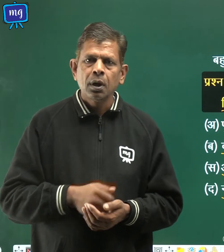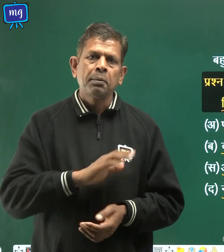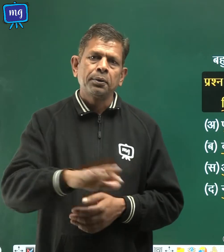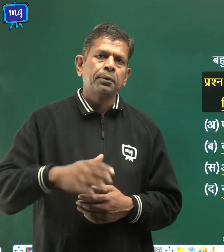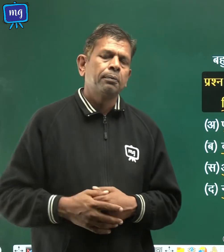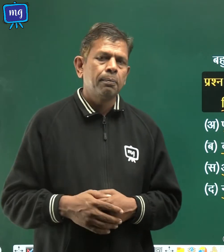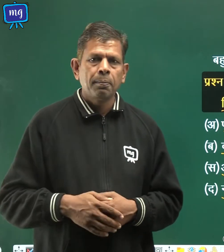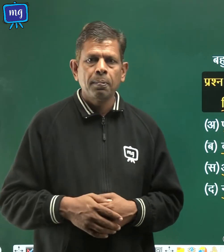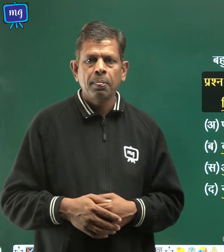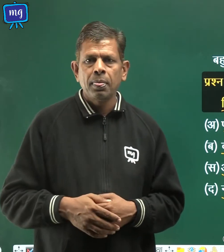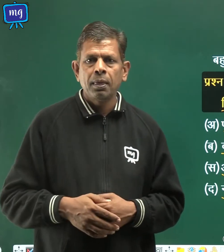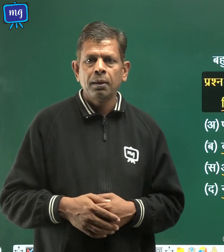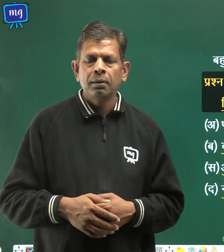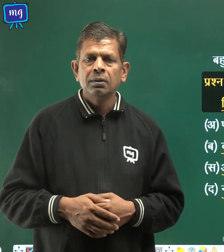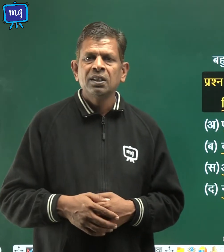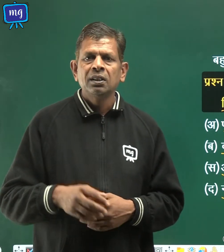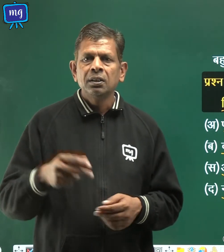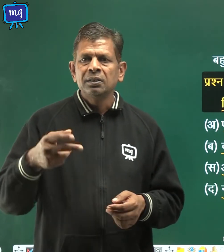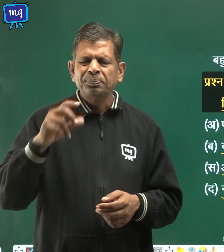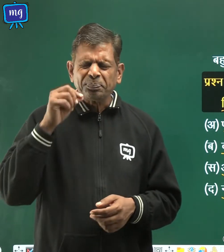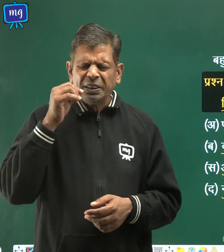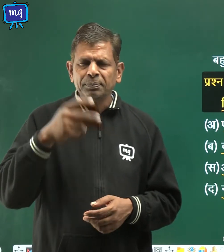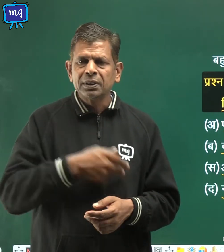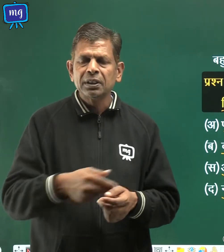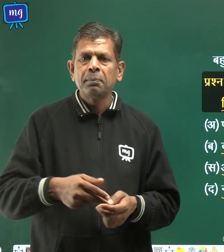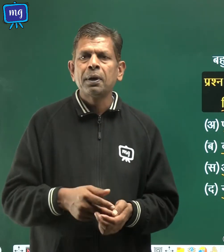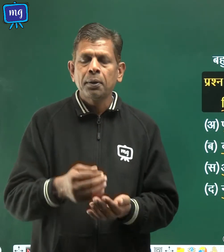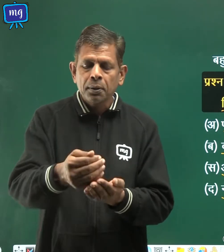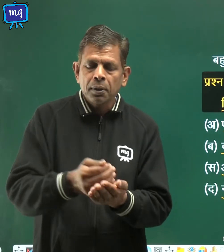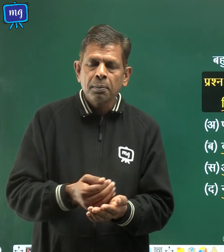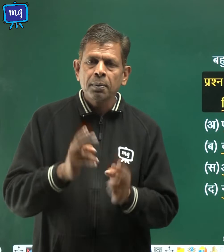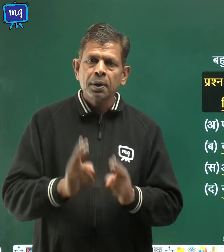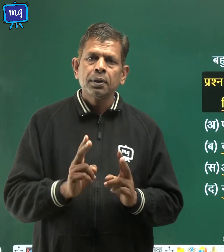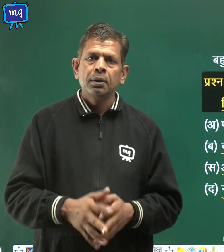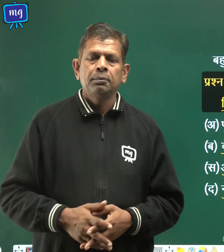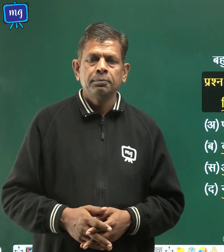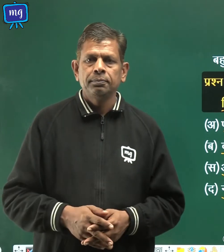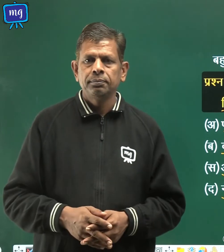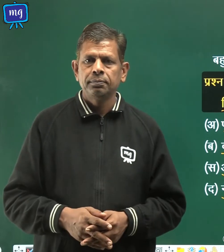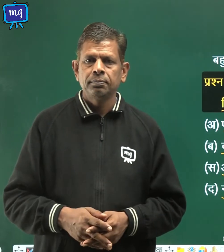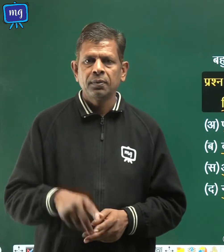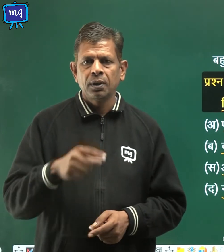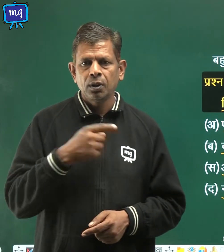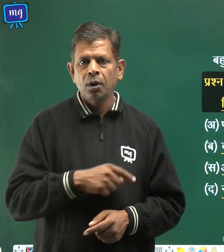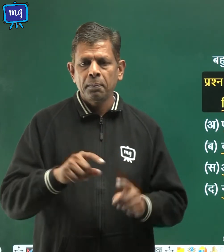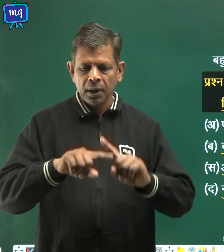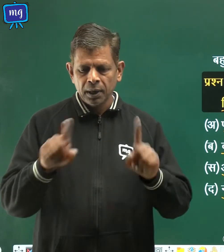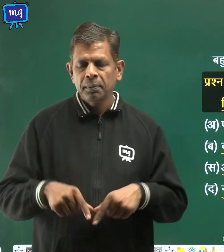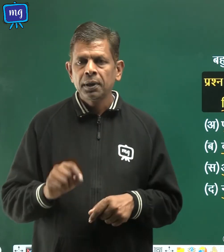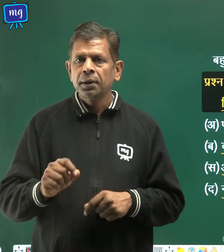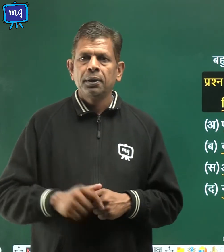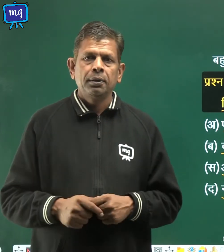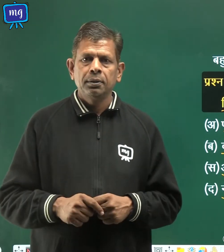बच्चों, लैक्टिक अम्ल दही में पाया जाता है, तो हम ब्रैकेट में